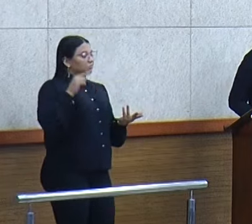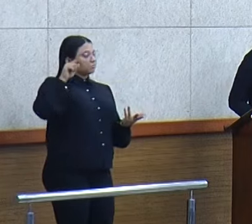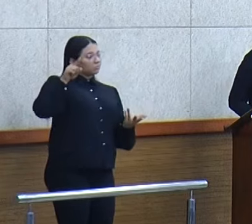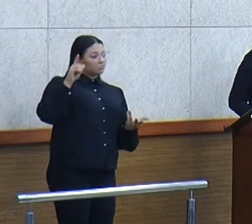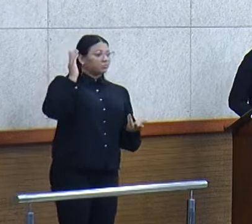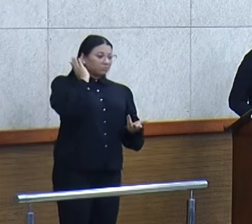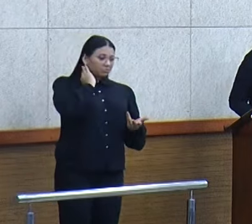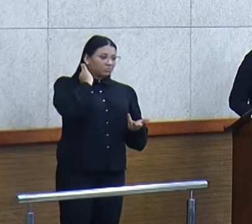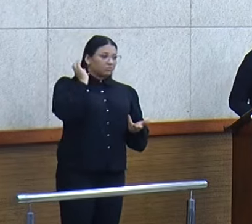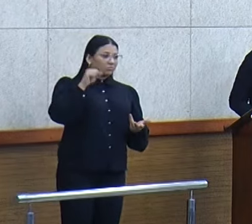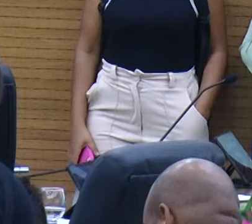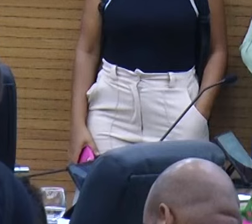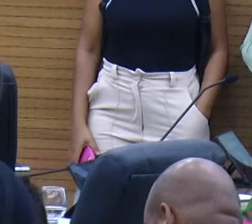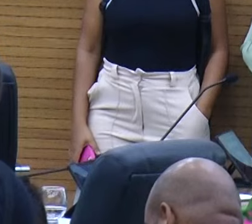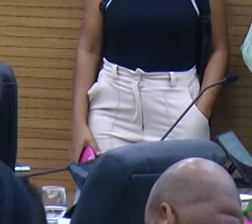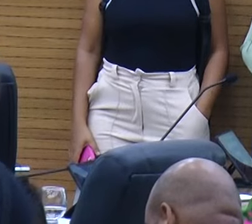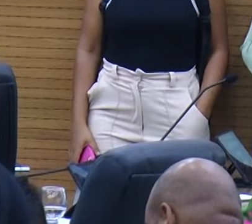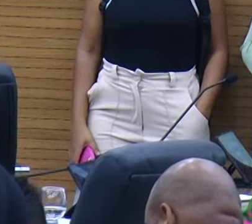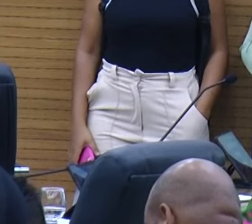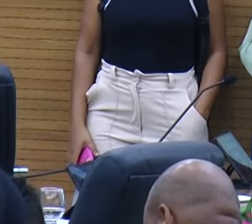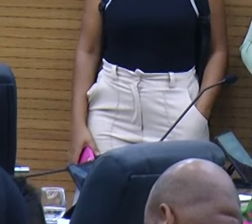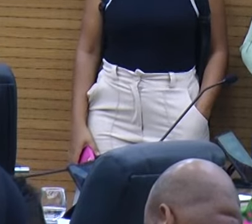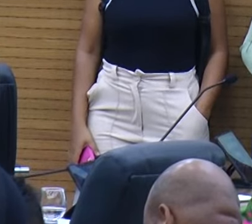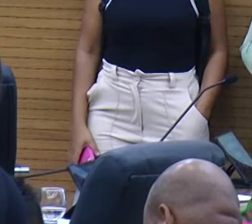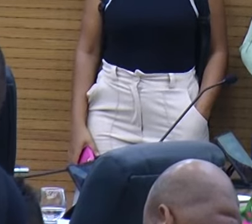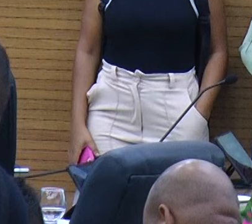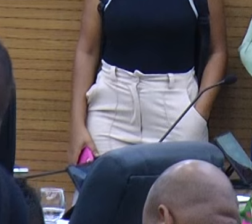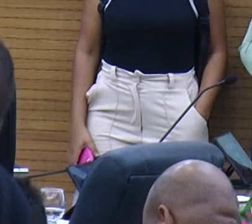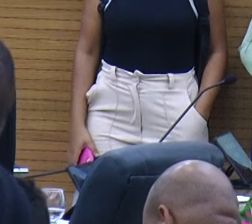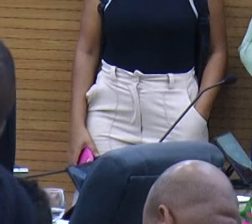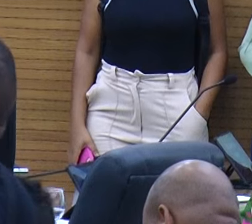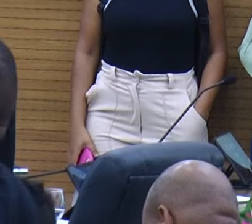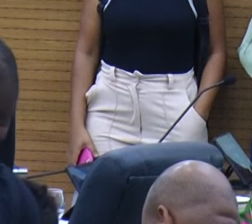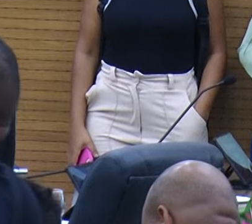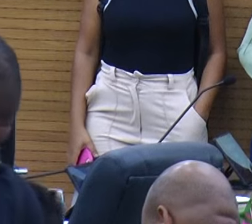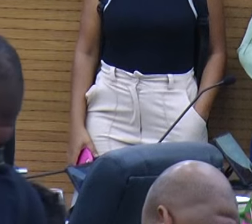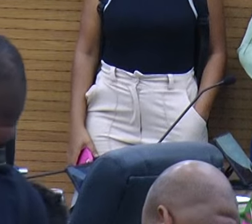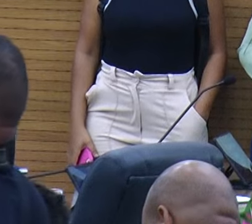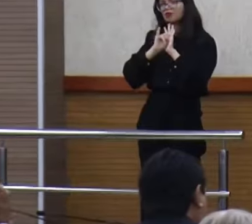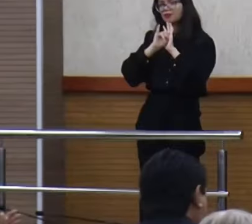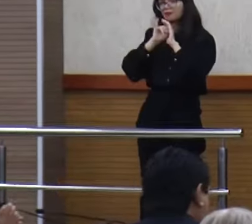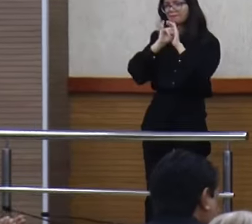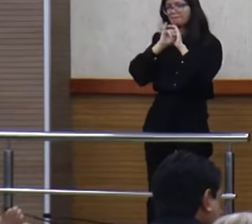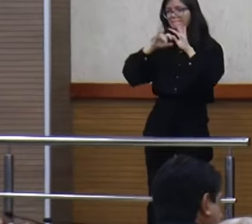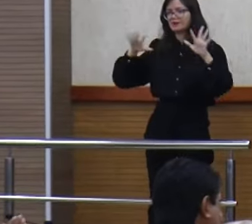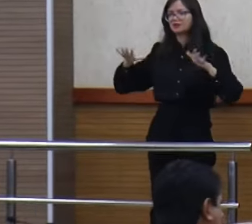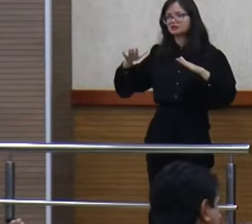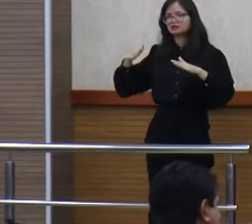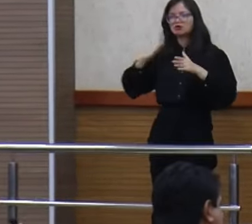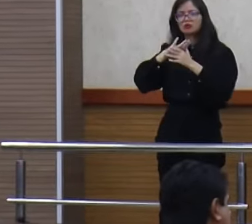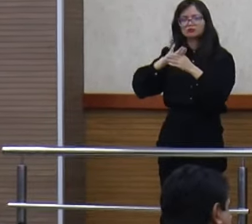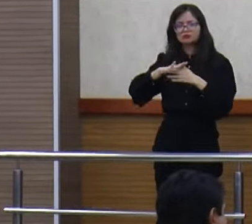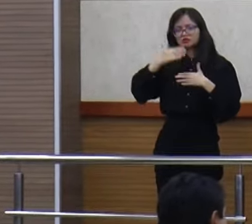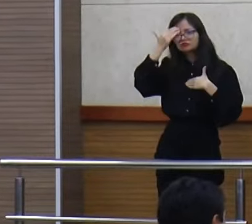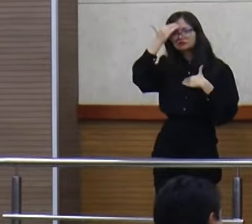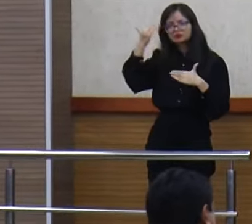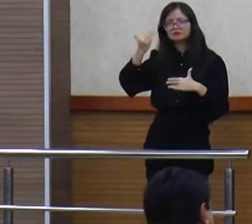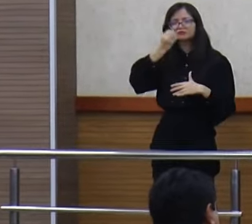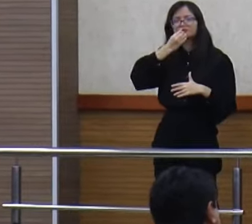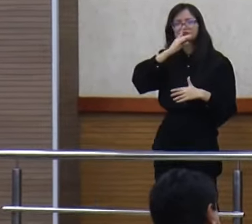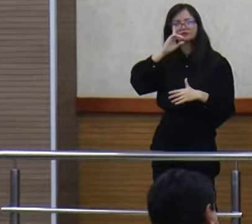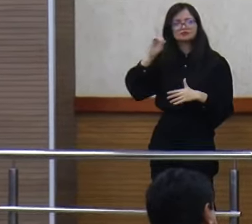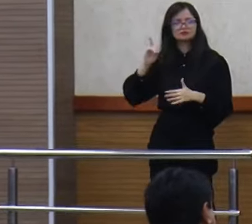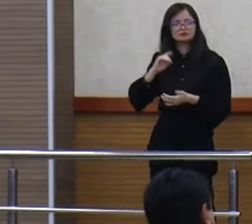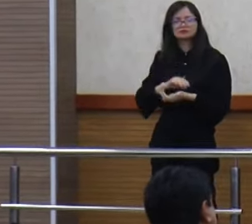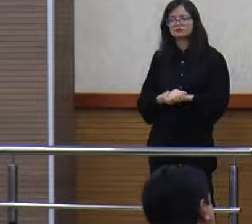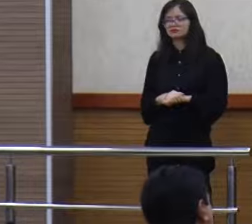época, aprovou por unanimidade e tem uns 6 anos mais ou menos que todo mês de junho, em sessão solene, os companheiros